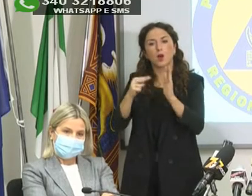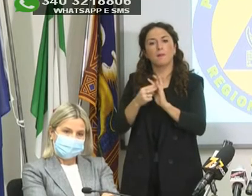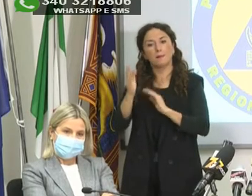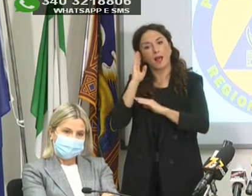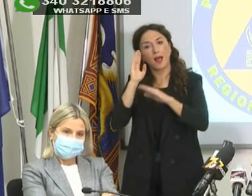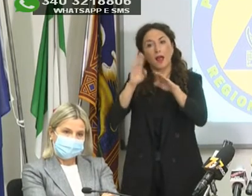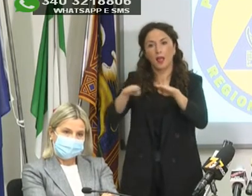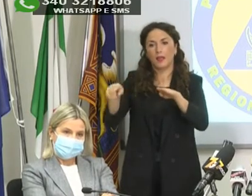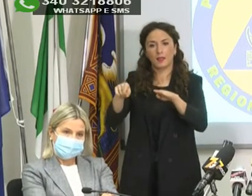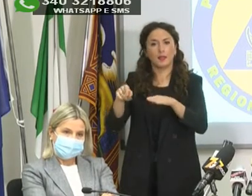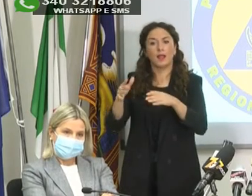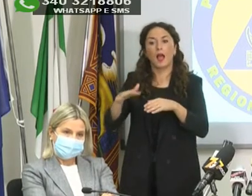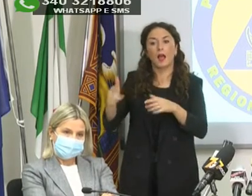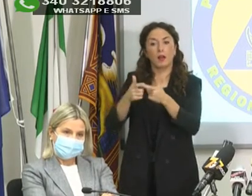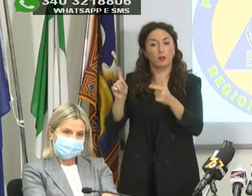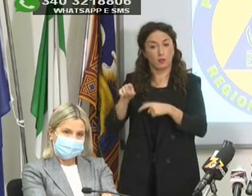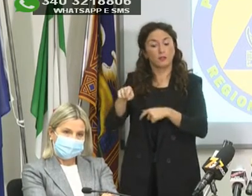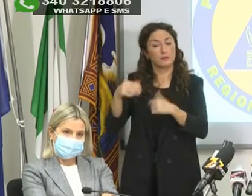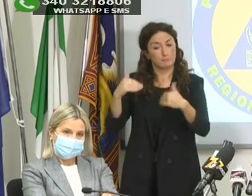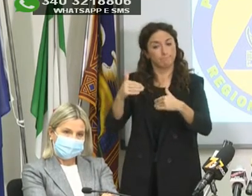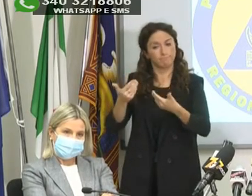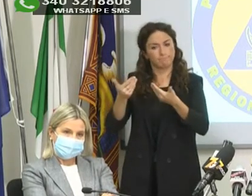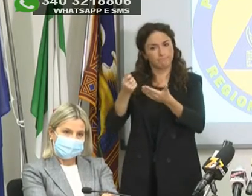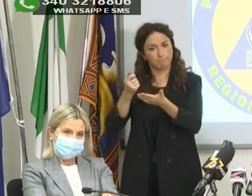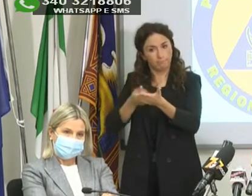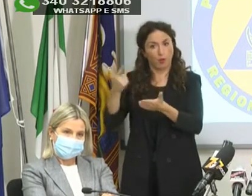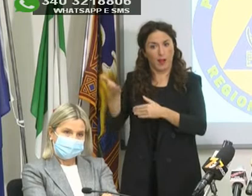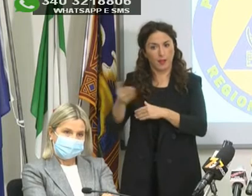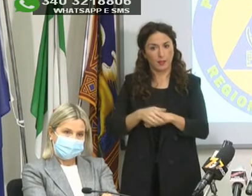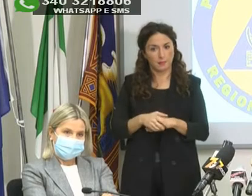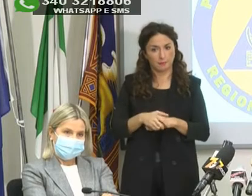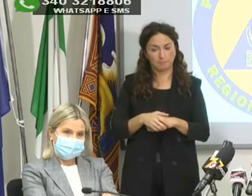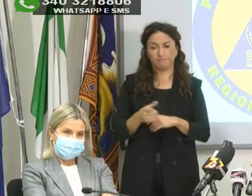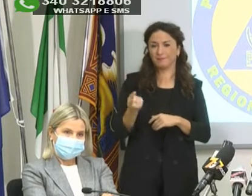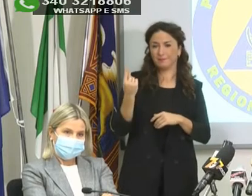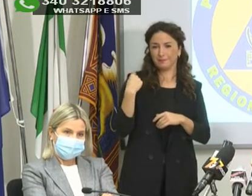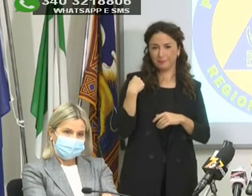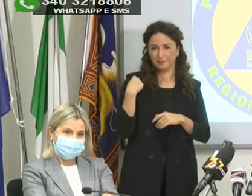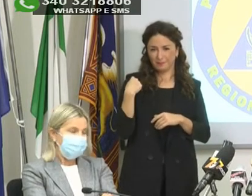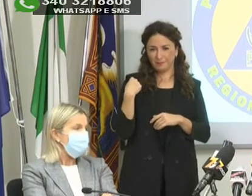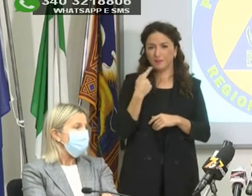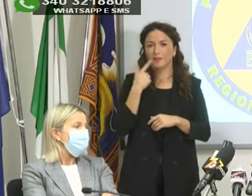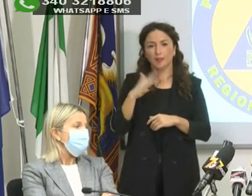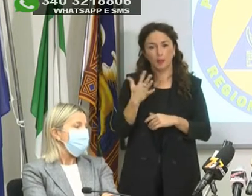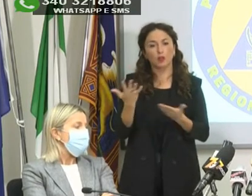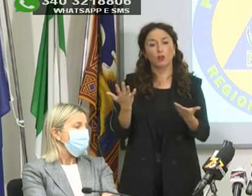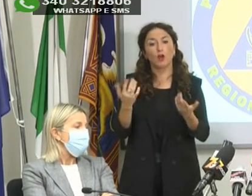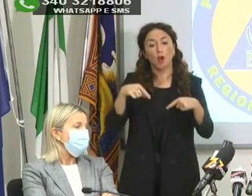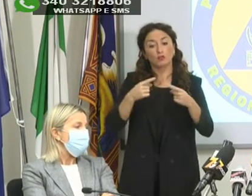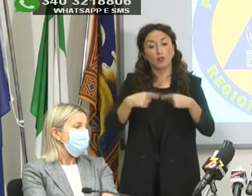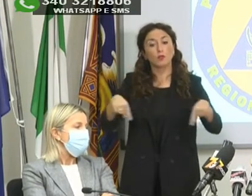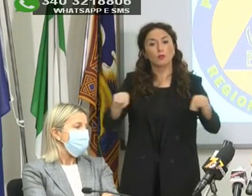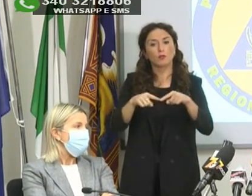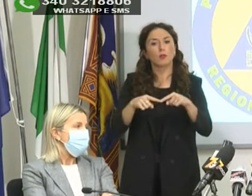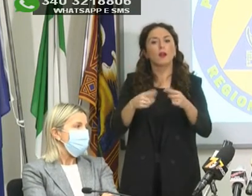che, dell'area non critica, è un tema che pesa molto. Ieri ve l'ho anticipato, dalla riunione di oggi ne viene fuori,